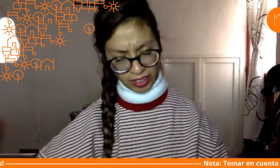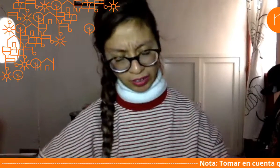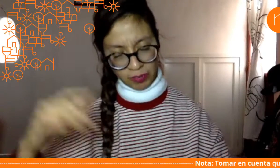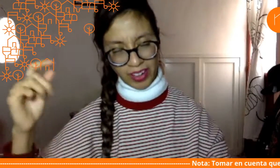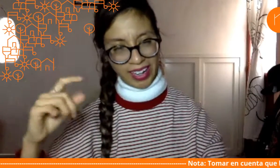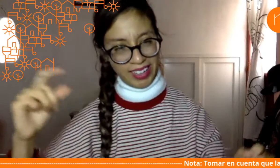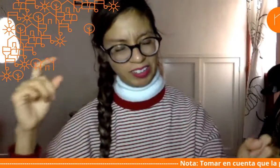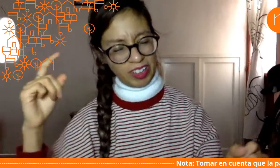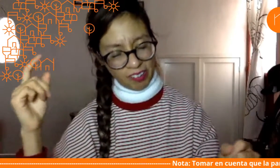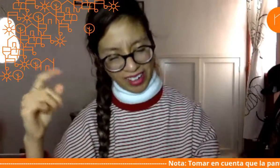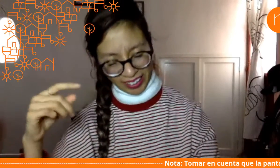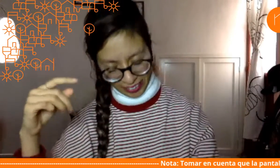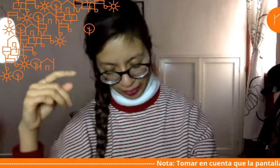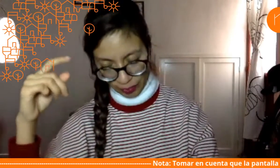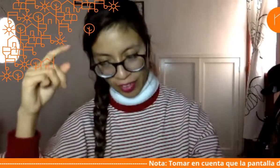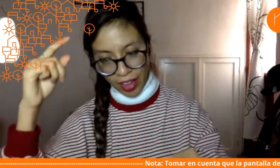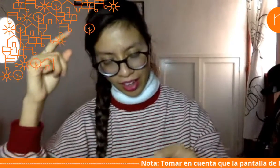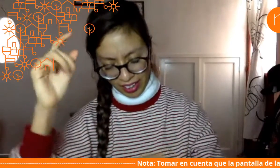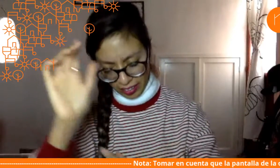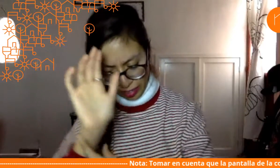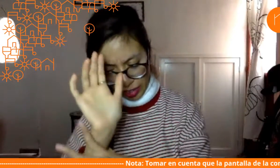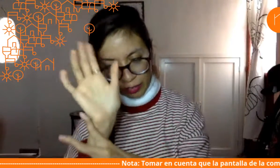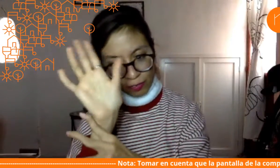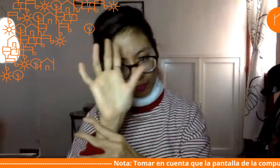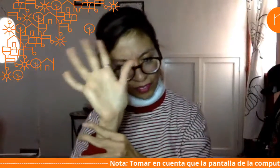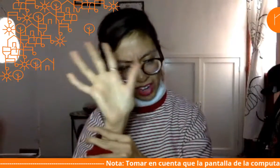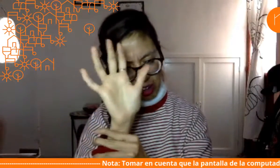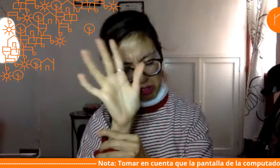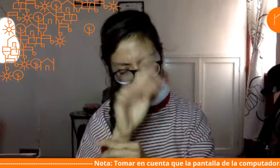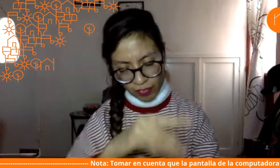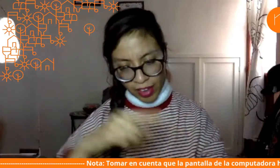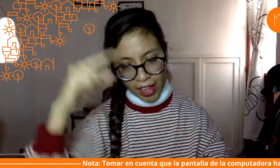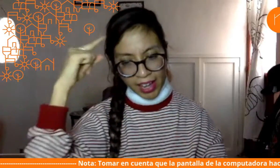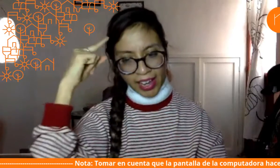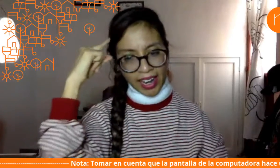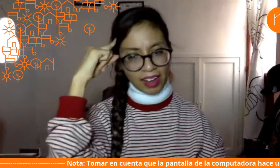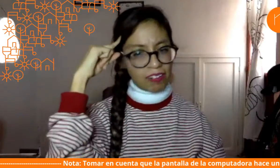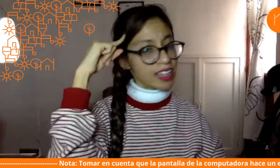Perdón, me canso de hablar. Entonces, mano, cabeza,